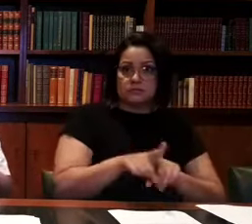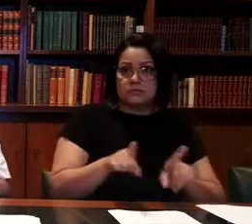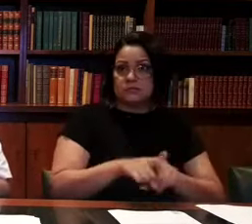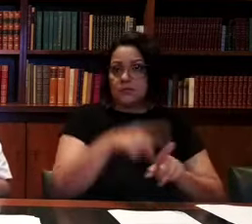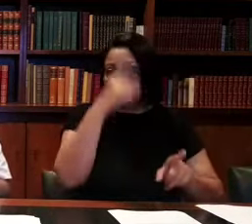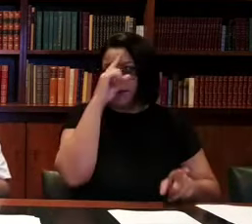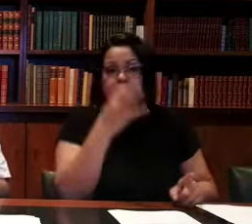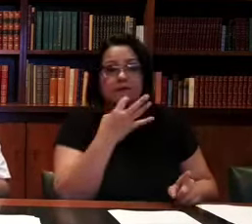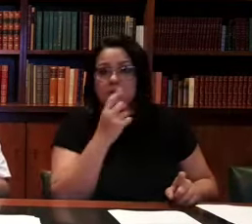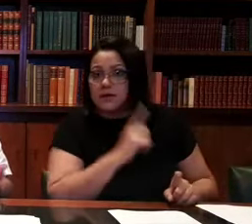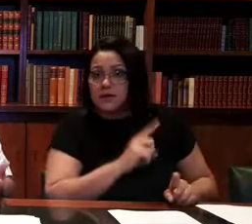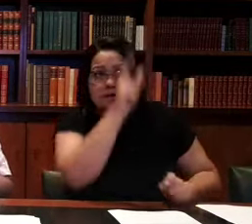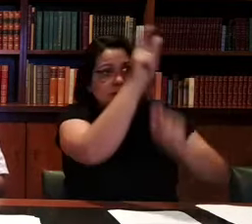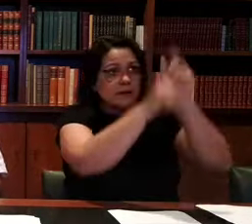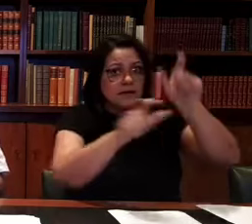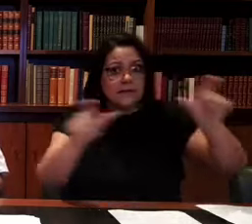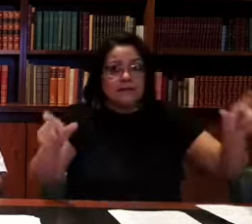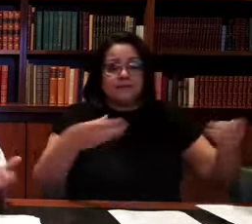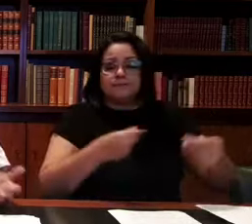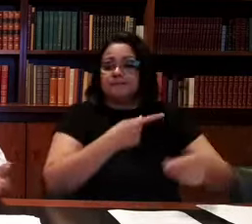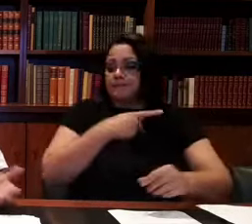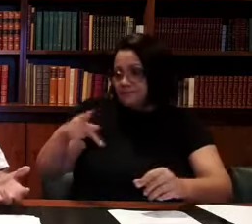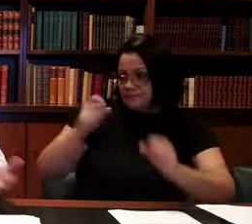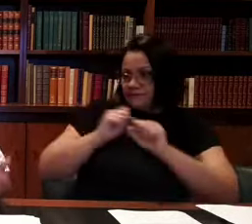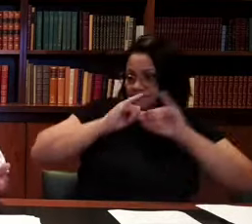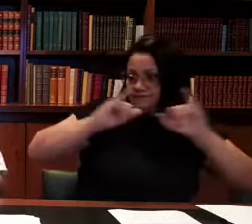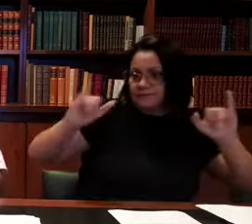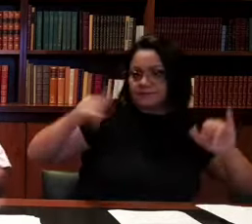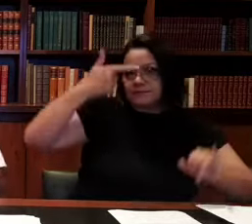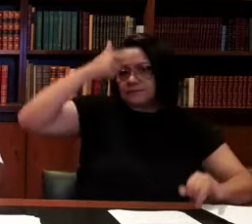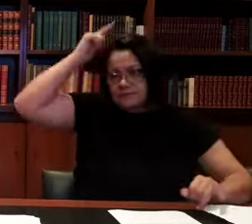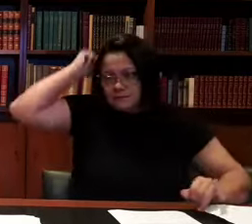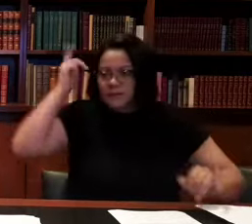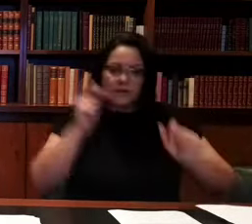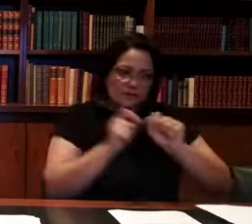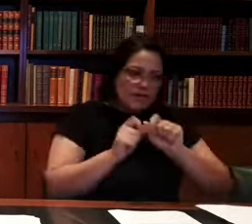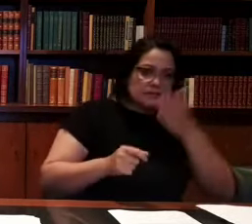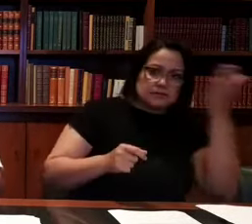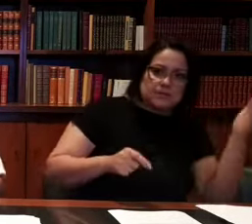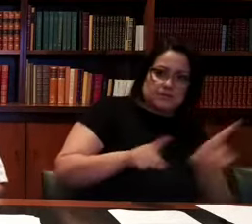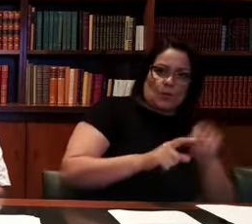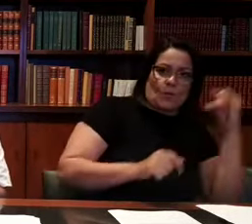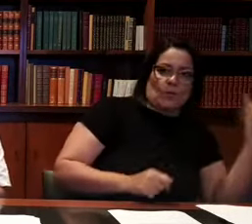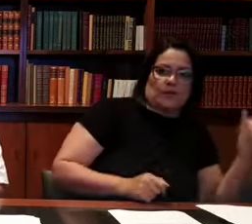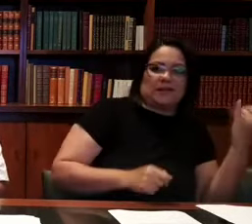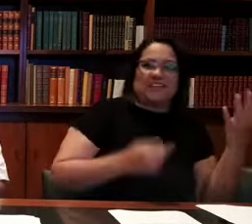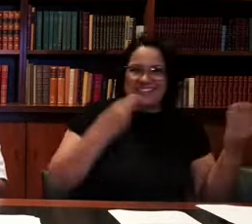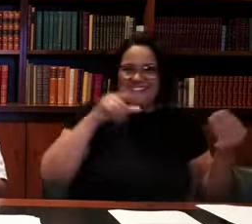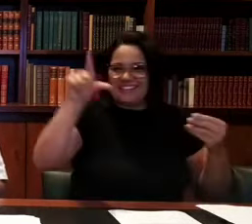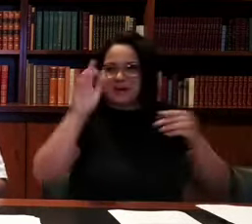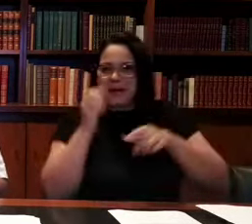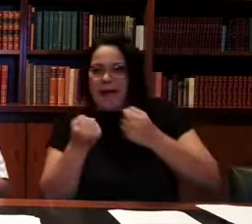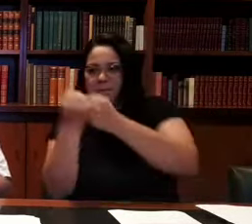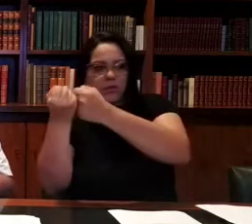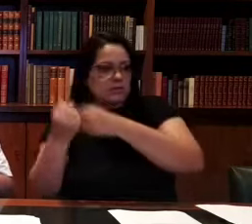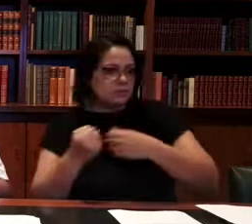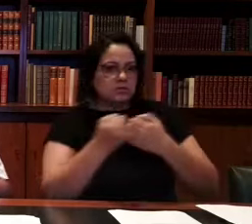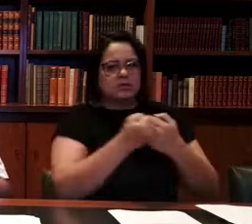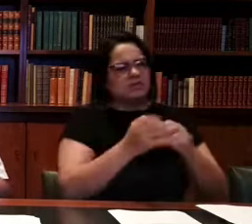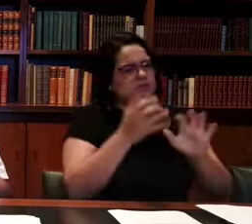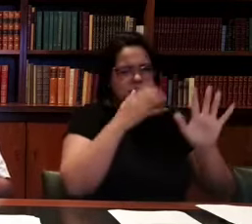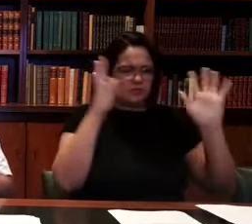meu filho eu não conheço o pessoal eu presente tá fazendo campanha para o Careca aqui faz para o faz por magrelo aqui também e eu tenho um